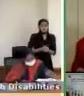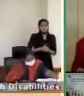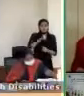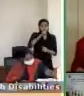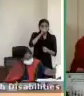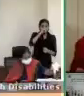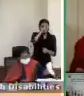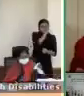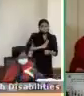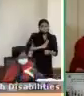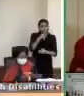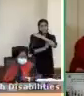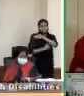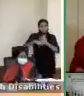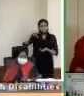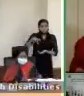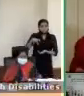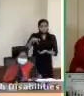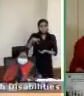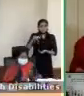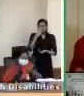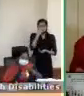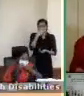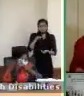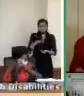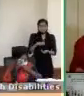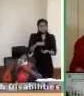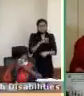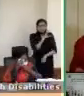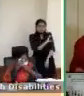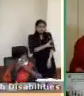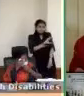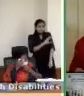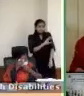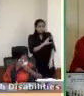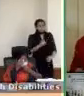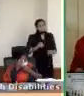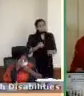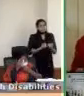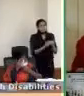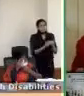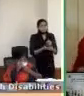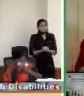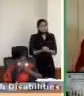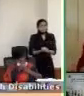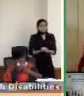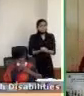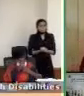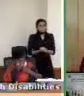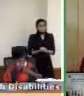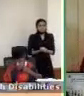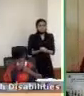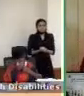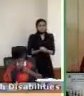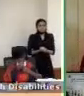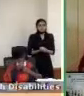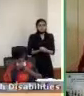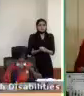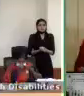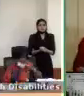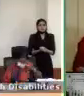सशक्तिकरण संस्थान, दिव्यांगजन सशक्तिकरण विभाग, सामाजिक न्याय एवं अधिकारिता मंत्रालय, भारत